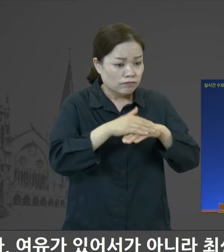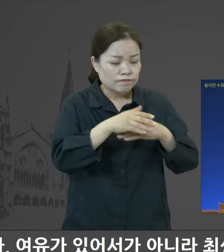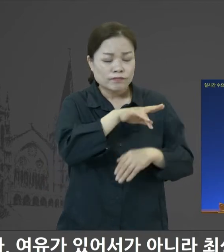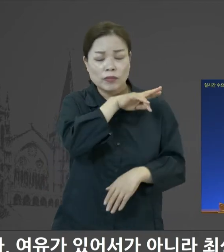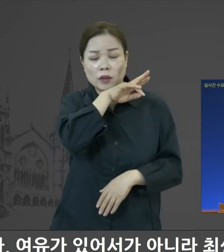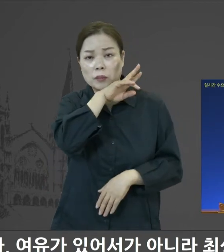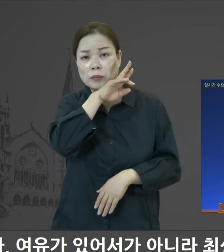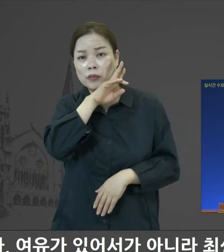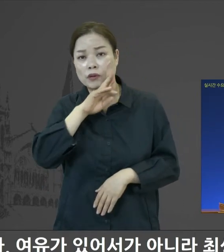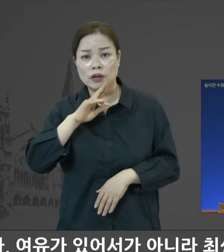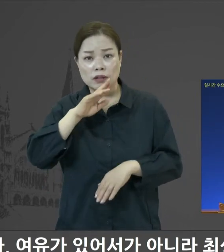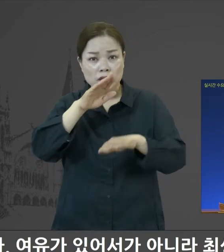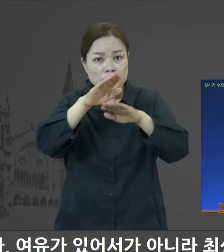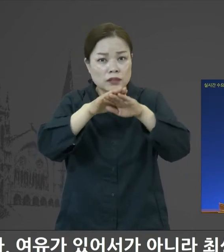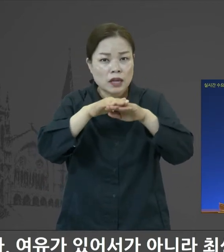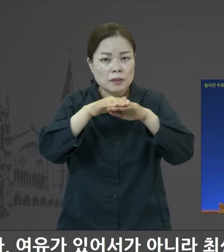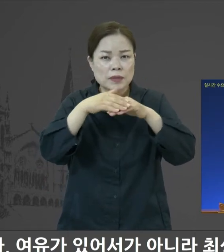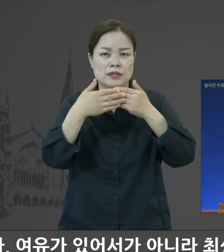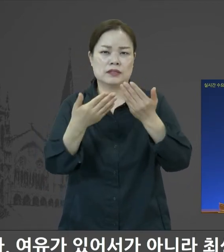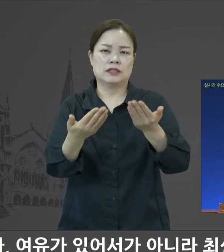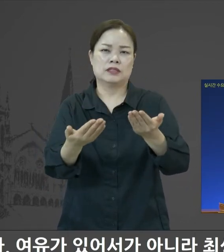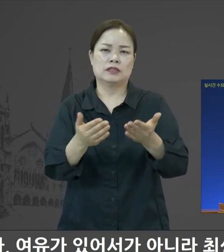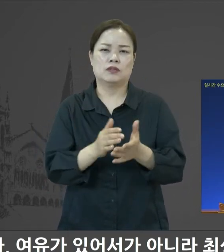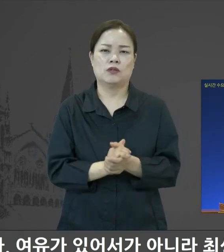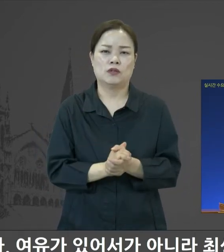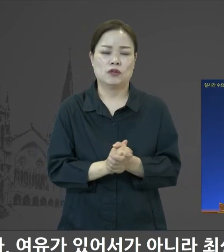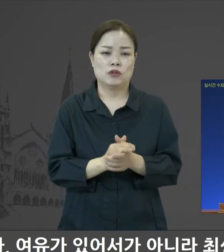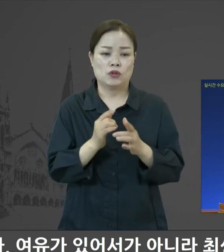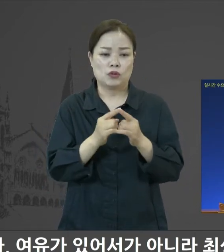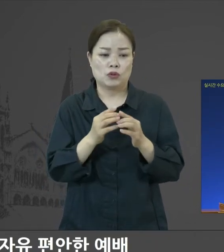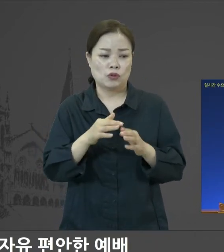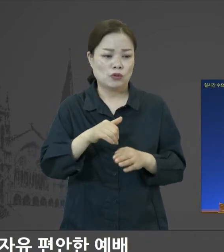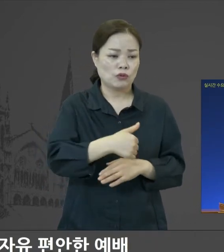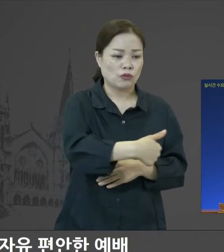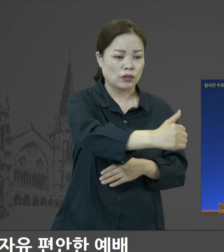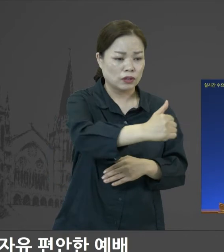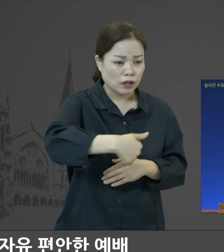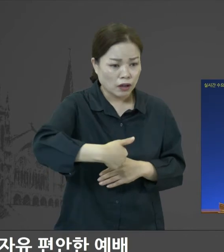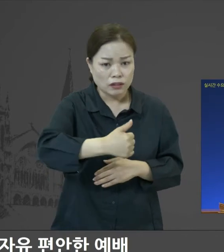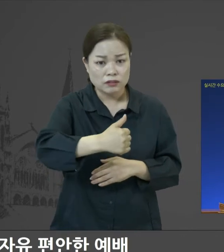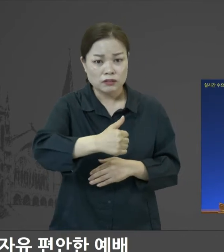예배, 그래서 교회에 오고 가는 시간도 아끼고